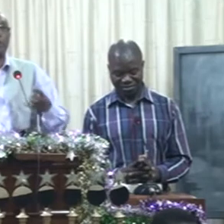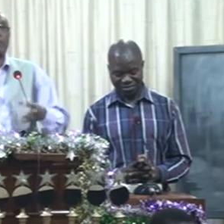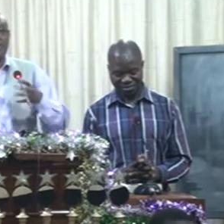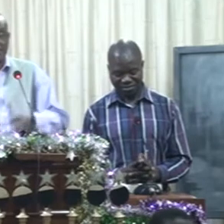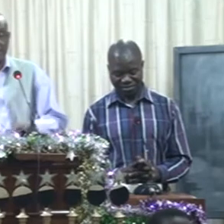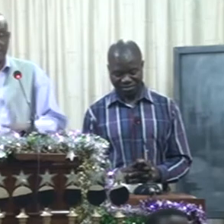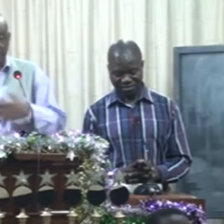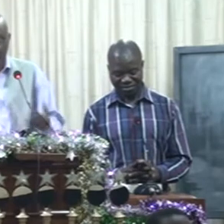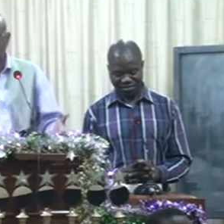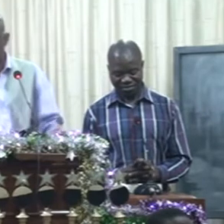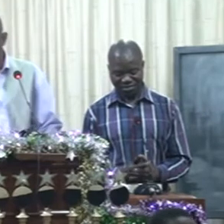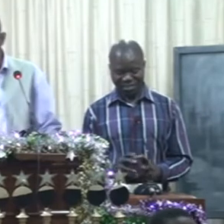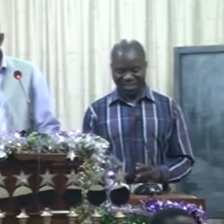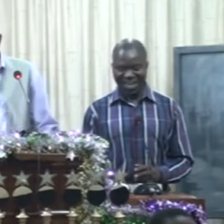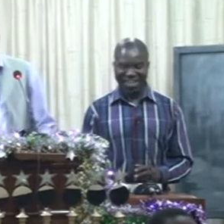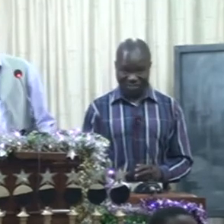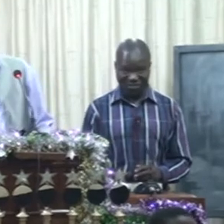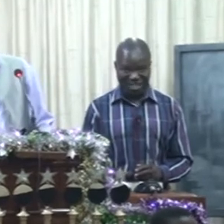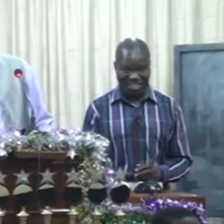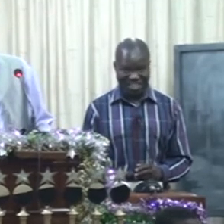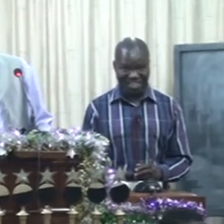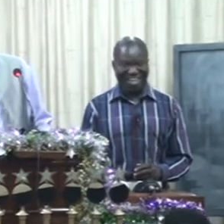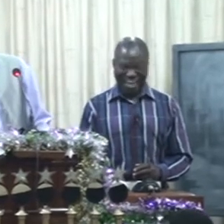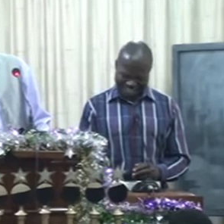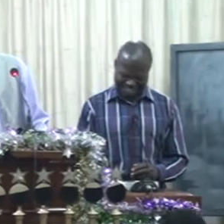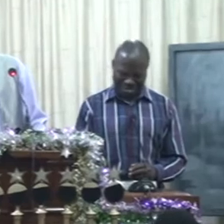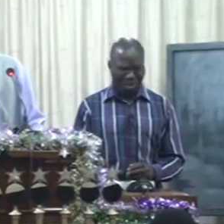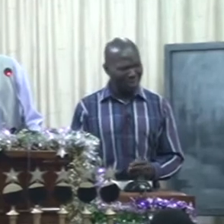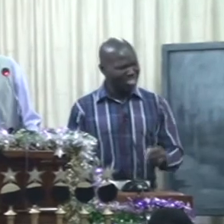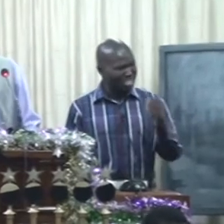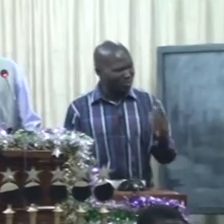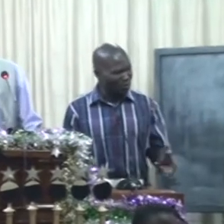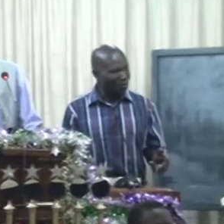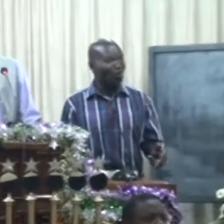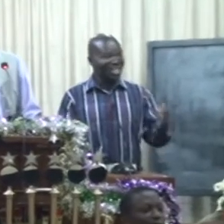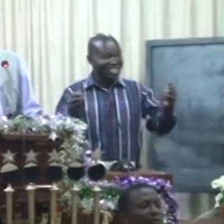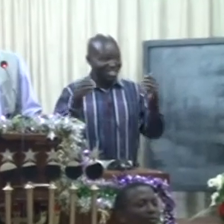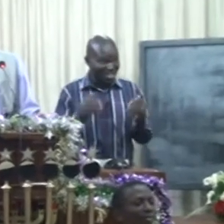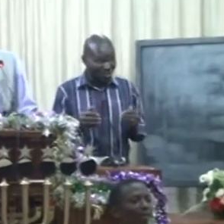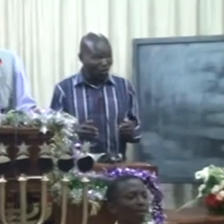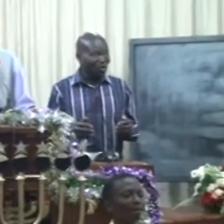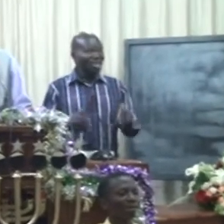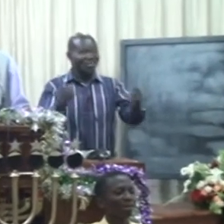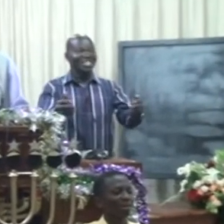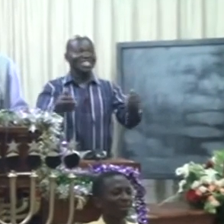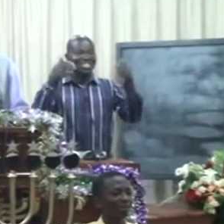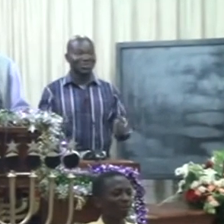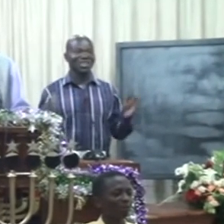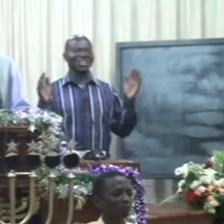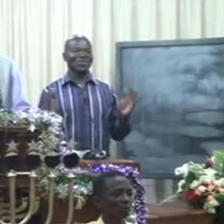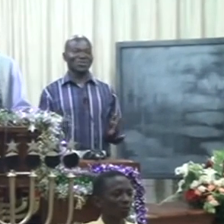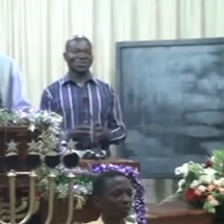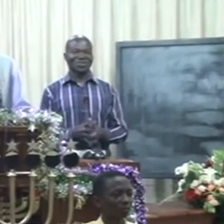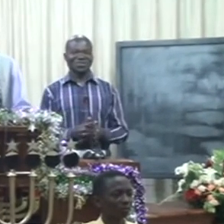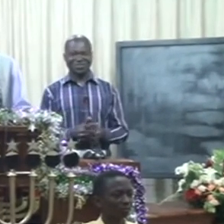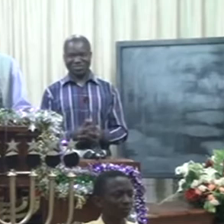Dieu pour notre présence ici s'accomplisse. Na hivi basi acha mapenzi ya Mungu kwa ajili yetu ifanyike siku